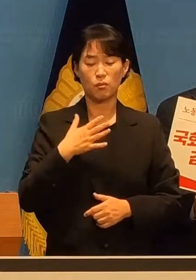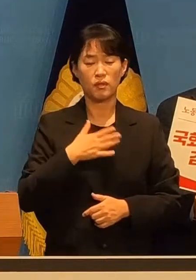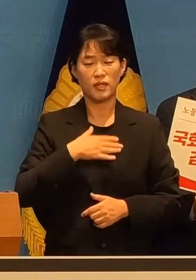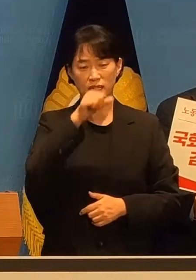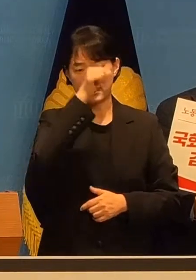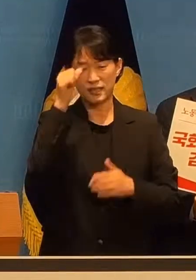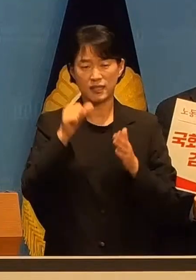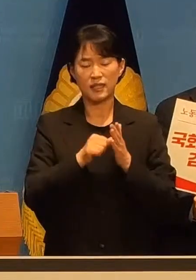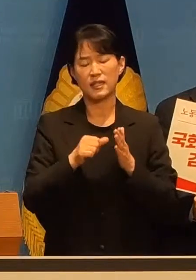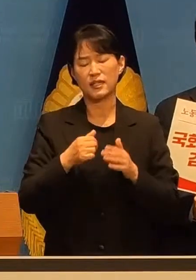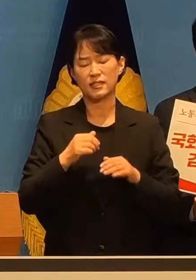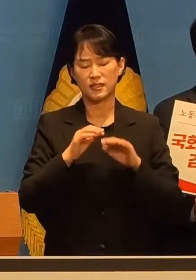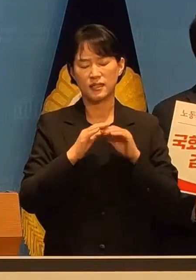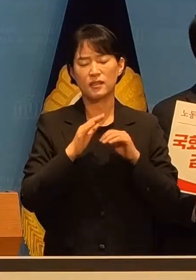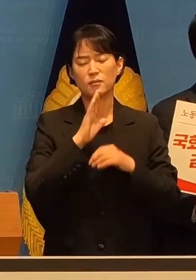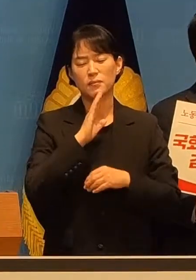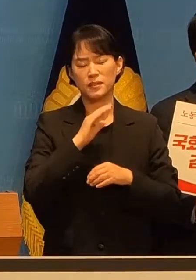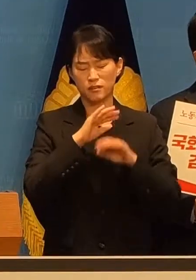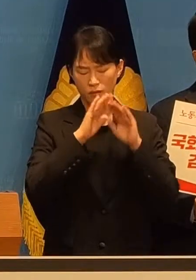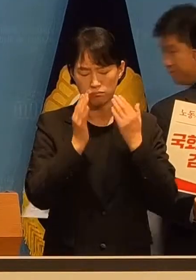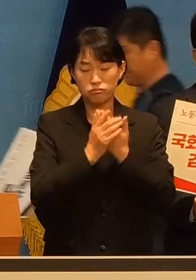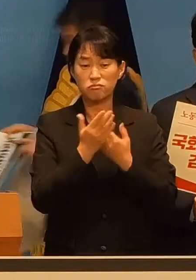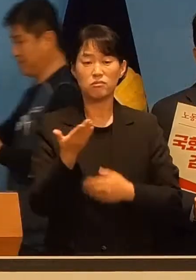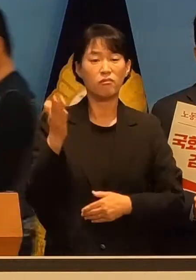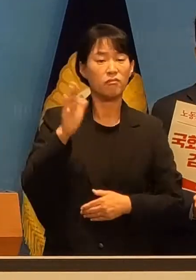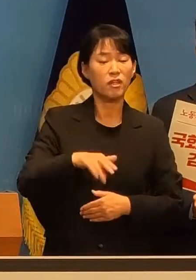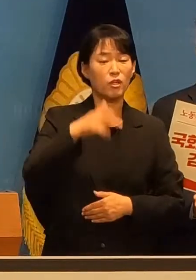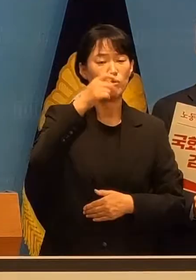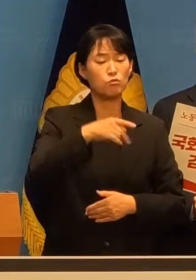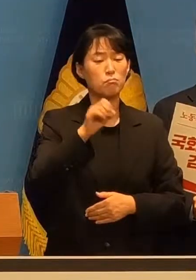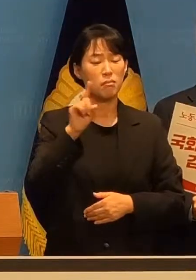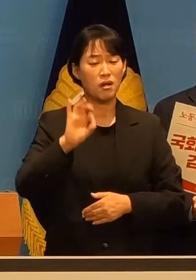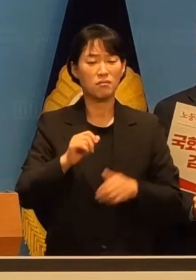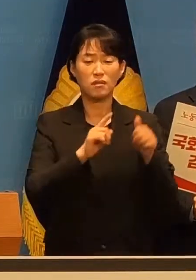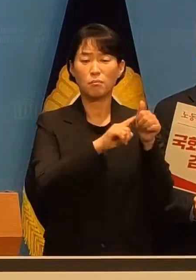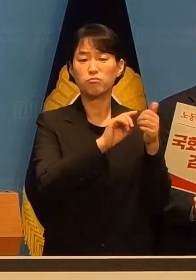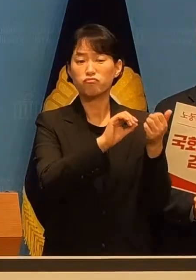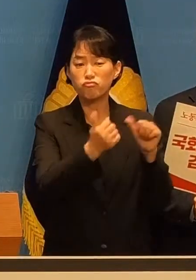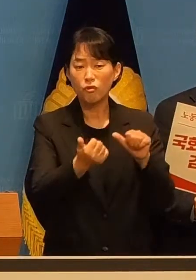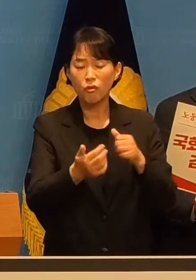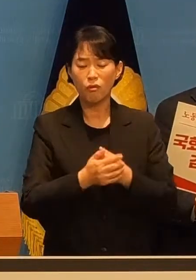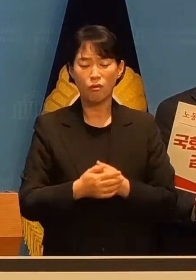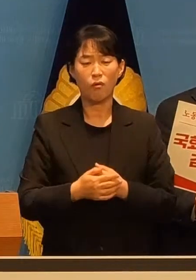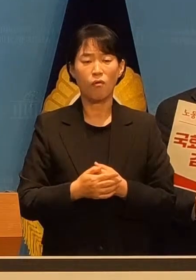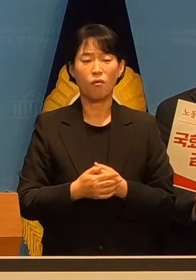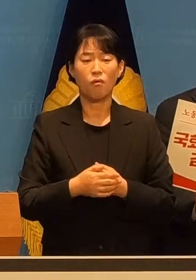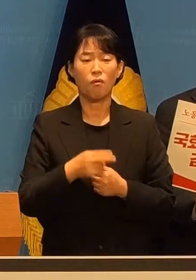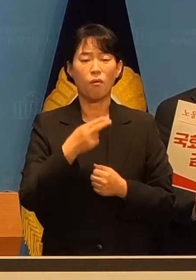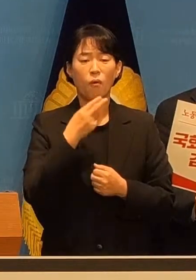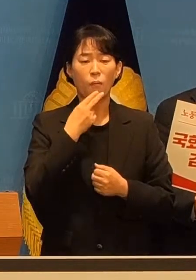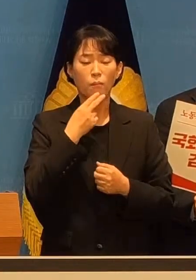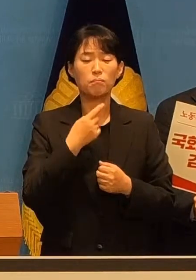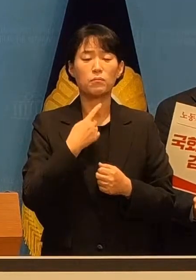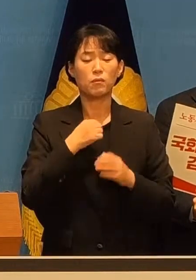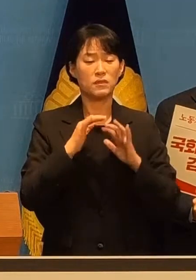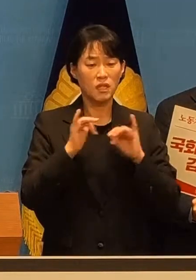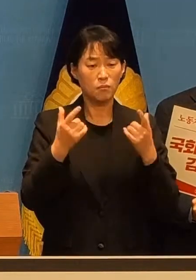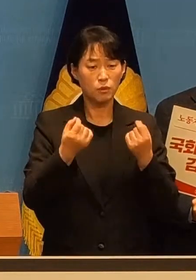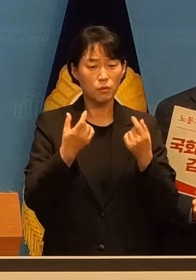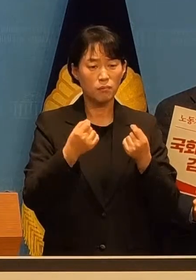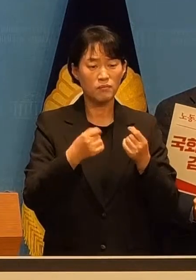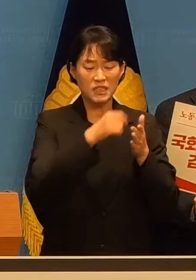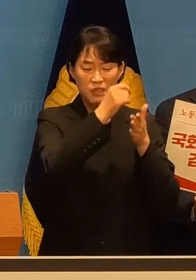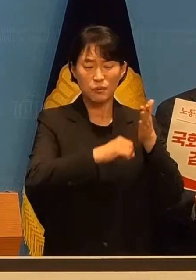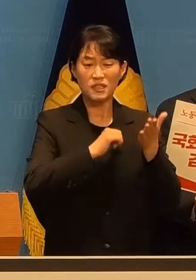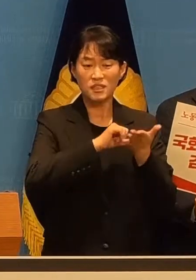인생의 전부였습니다. 그런데 쿠팡은 남편이 죽자마자 없던 사람처럼 기록에서